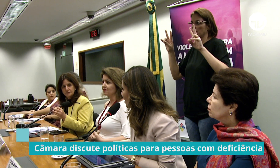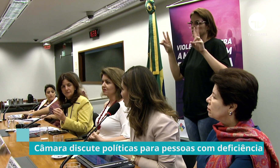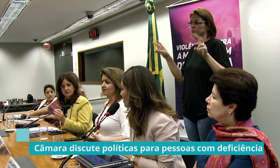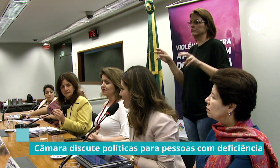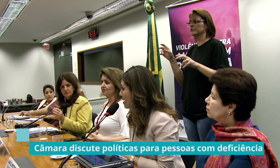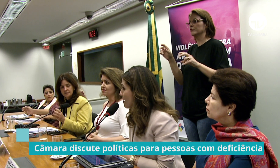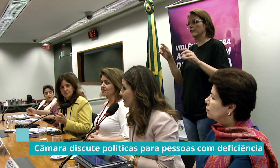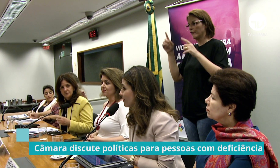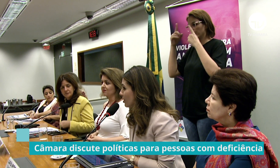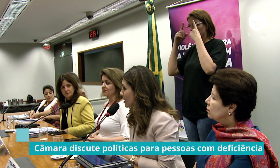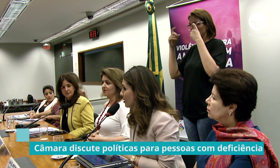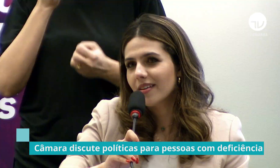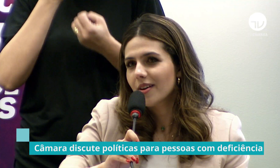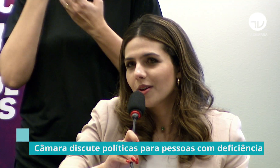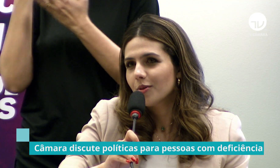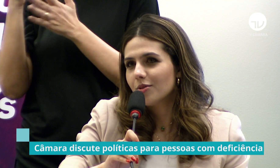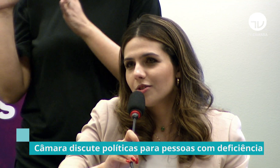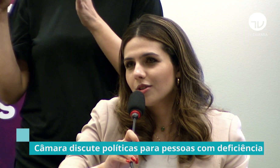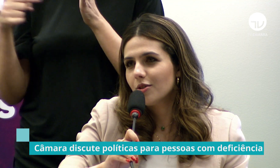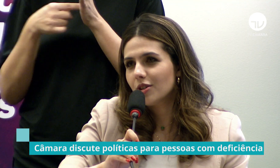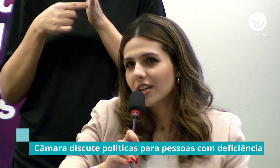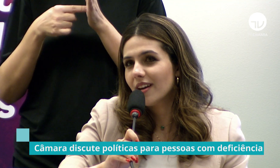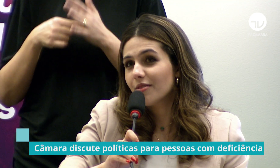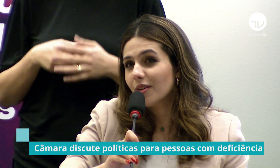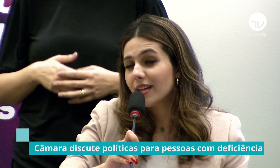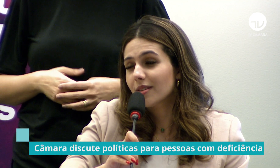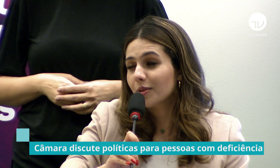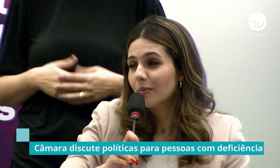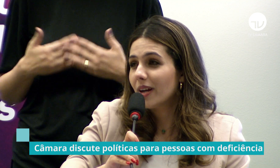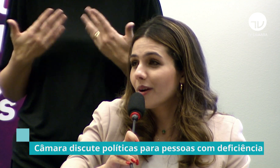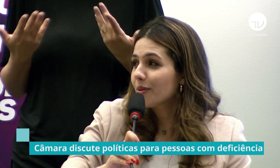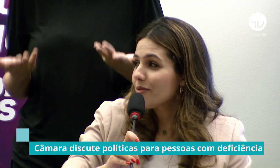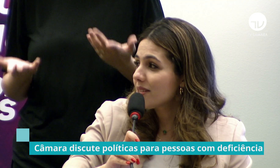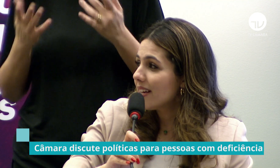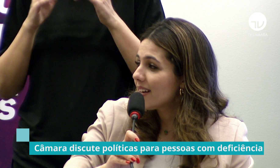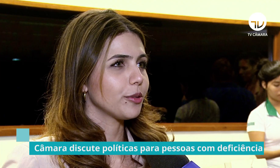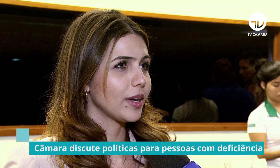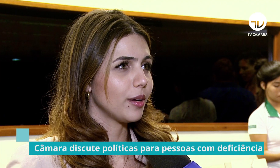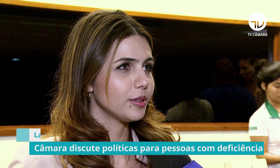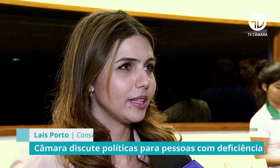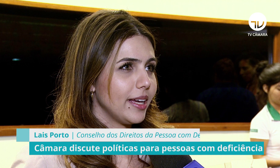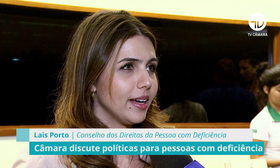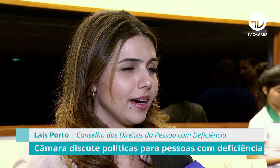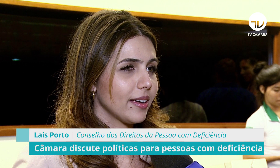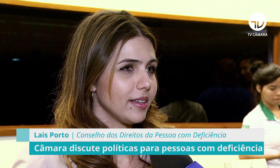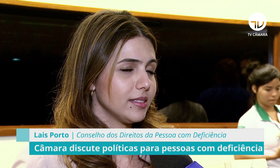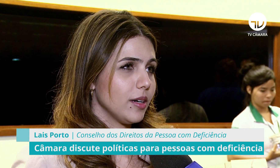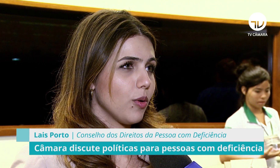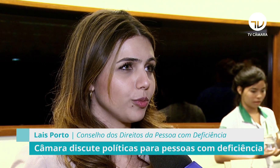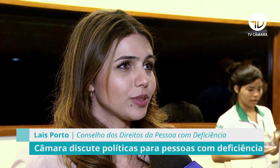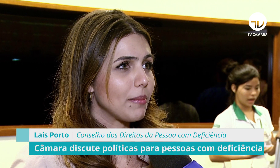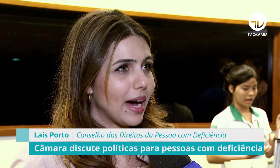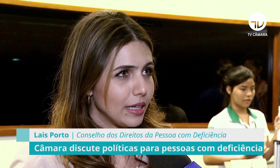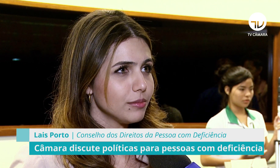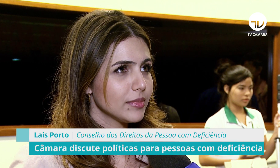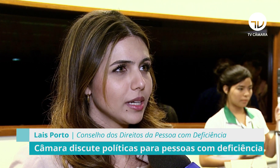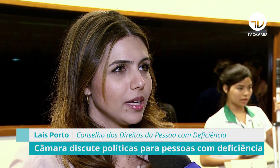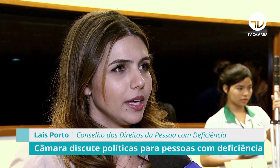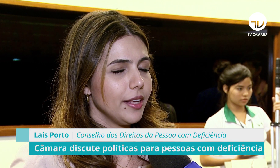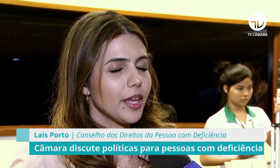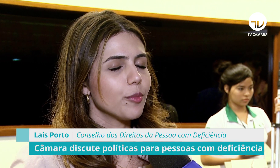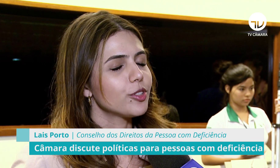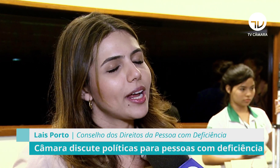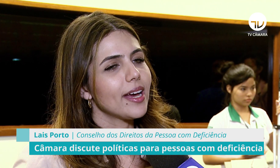reunião de quarta, ela admitiu que pode haver negociação. Ele é um projeto que altera a questão do trabalho,